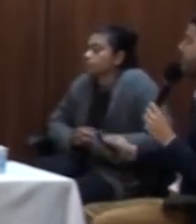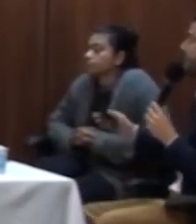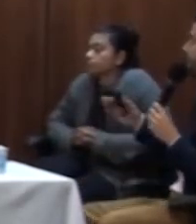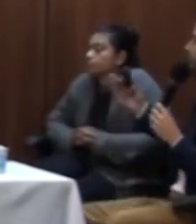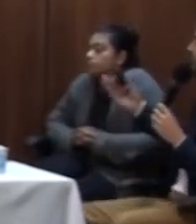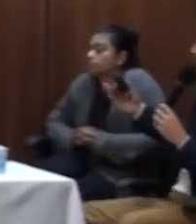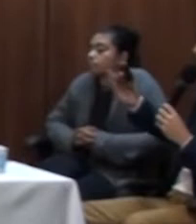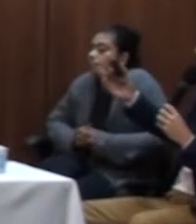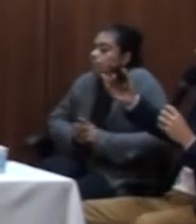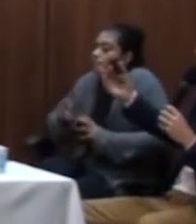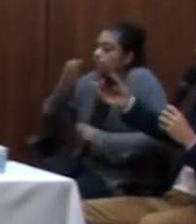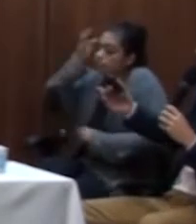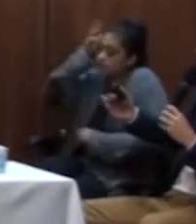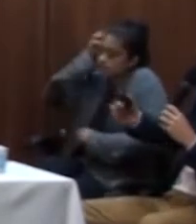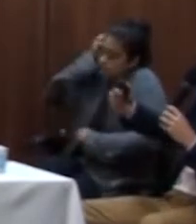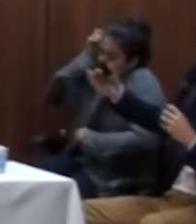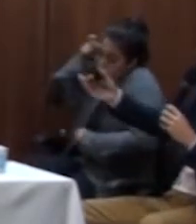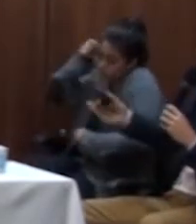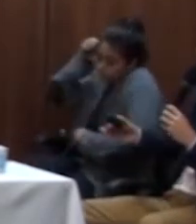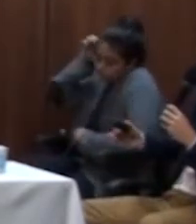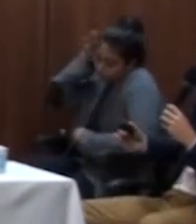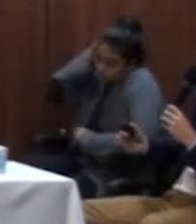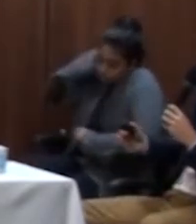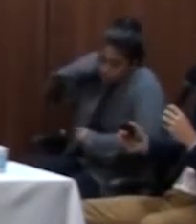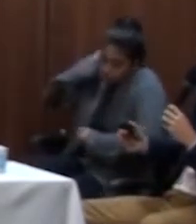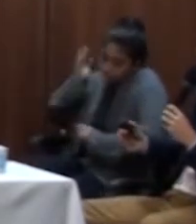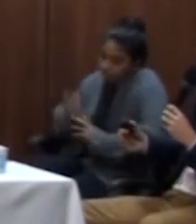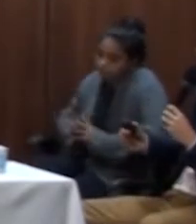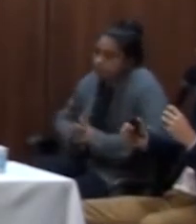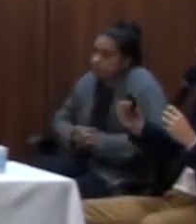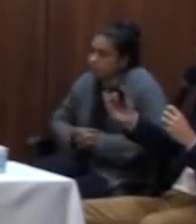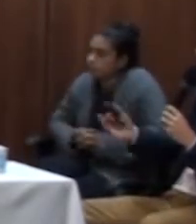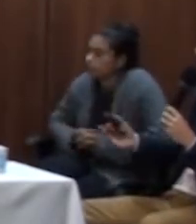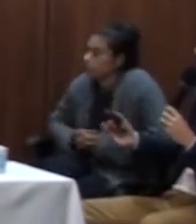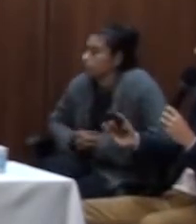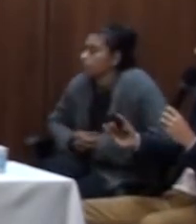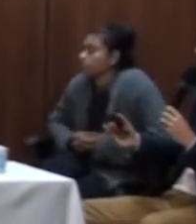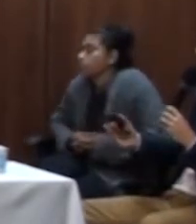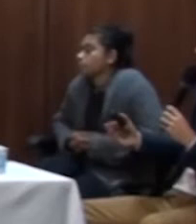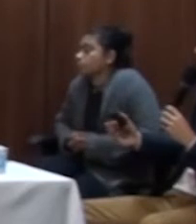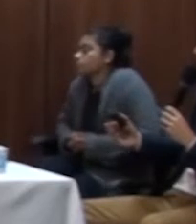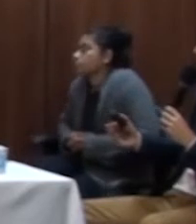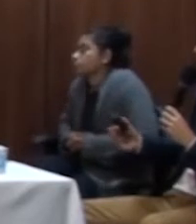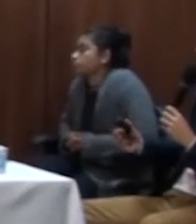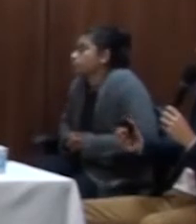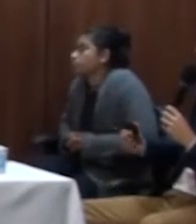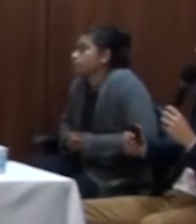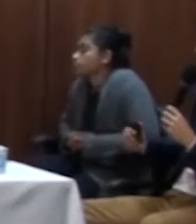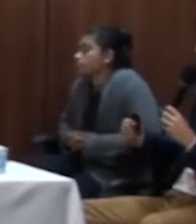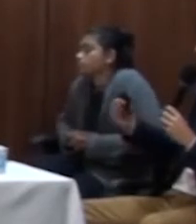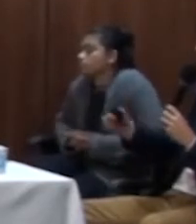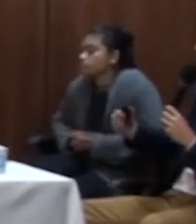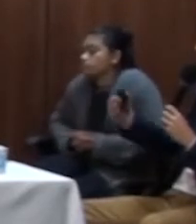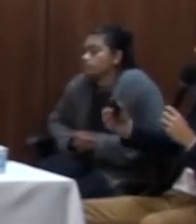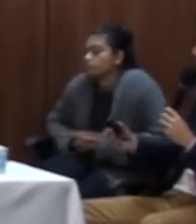E que haveria, então, a organização dentro da estrutura da Secretaria de Estado da Saúde de